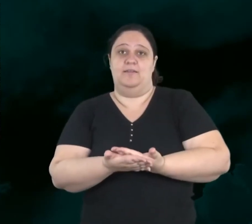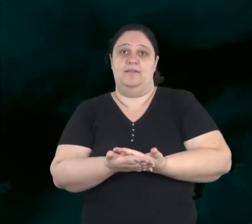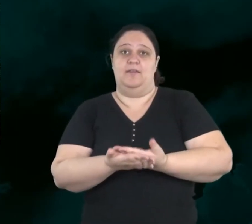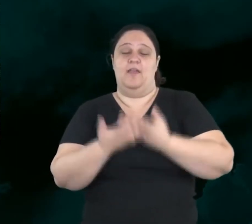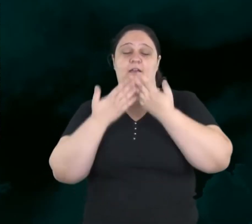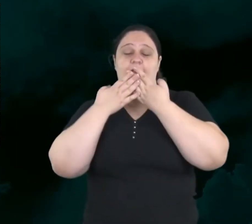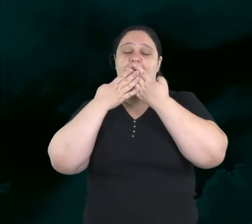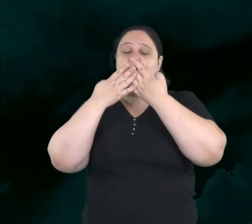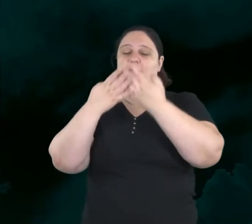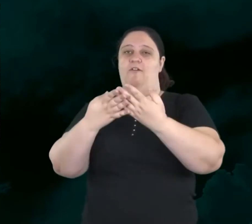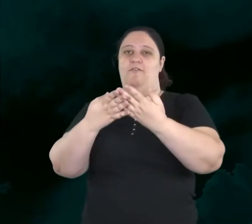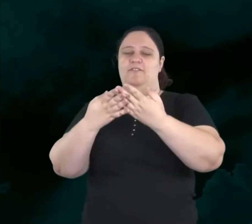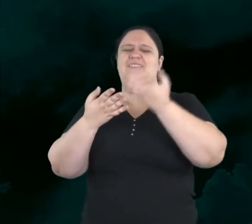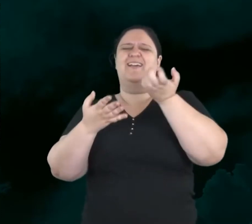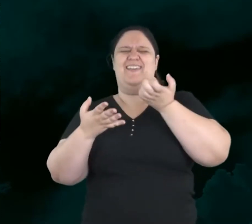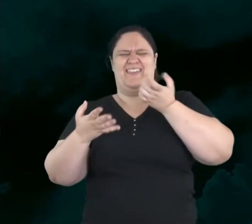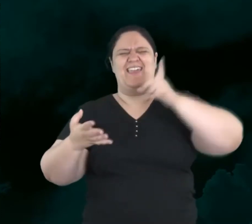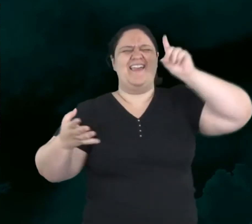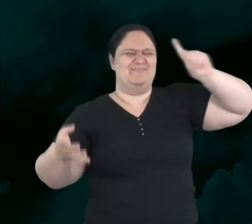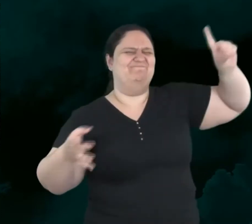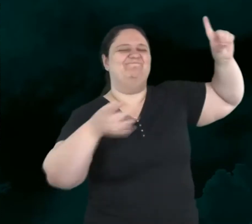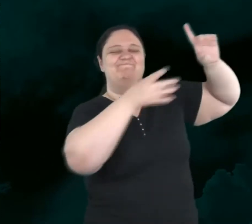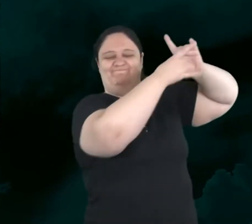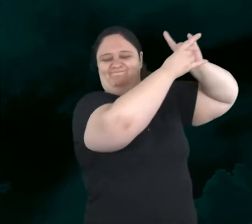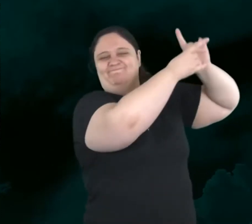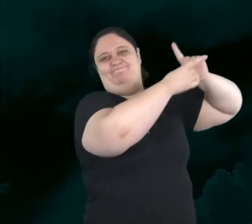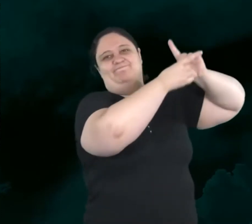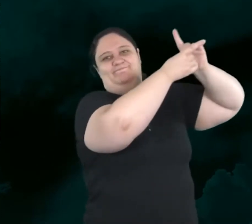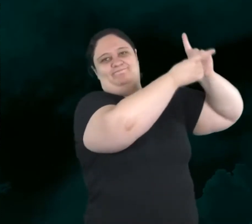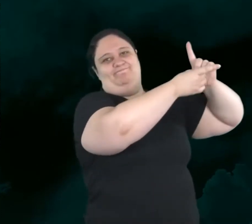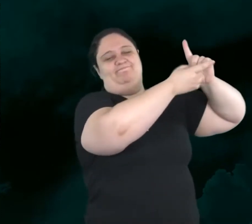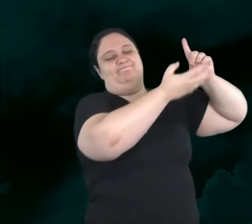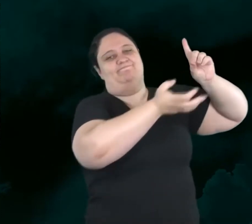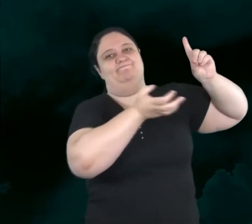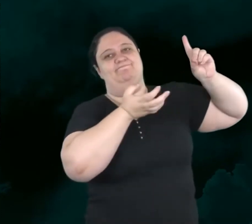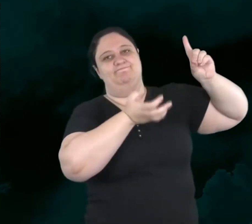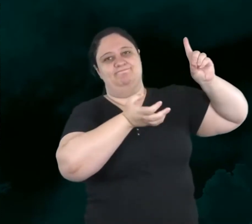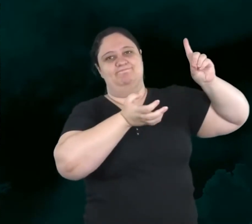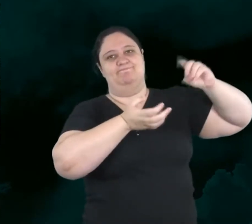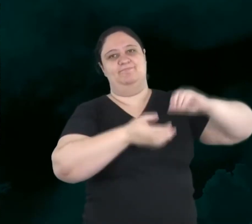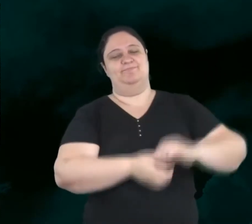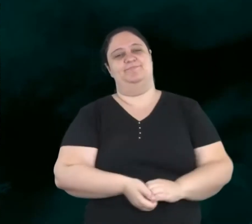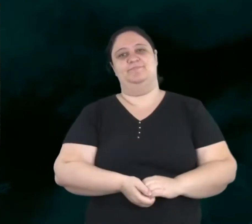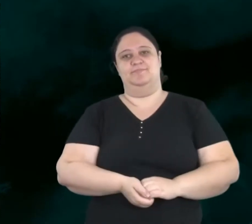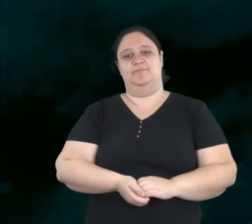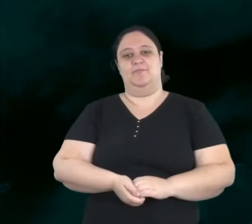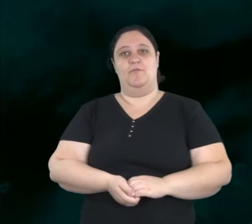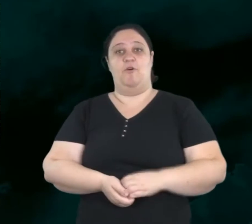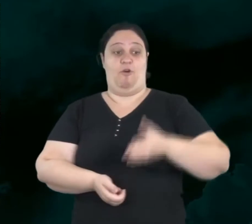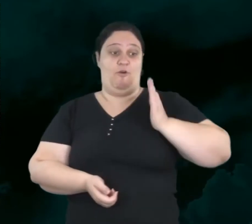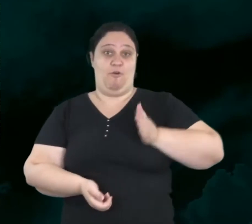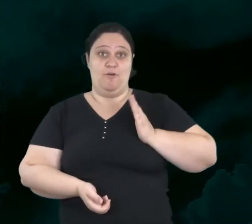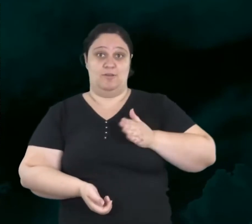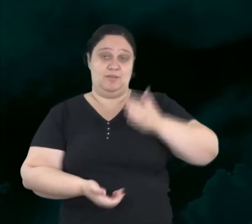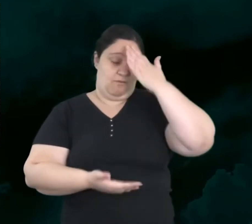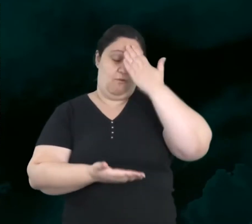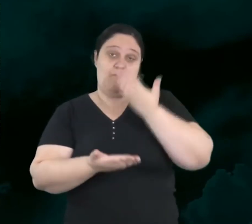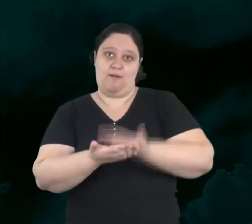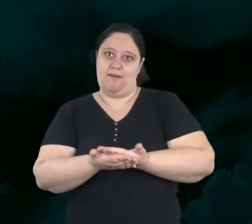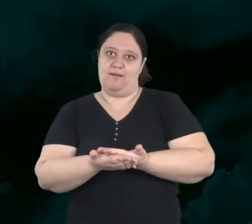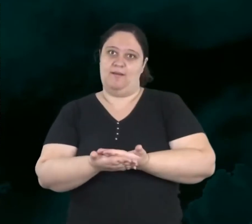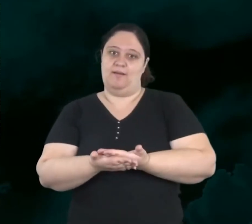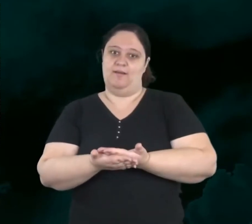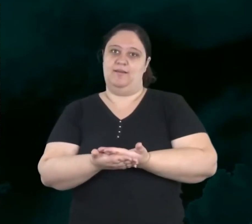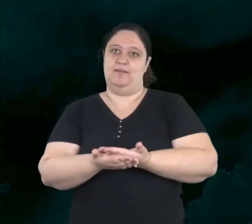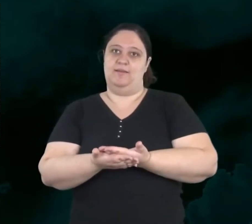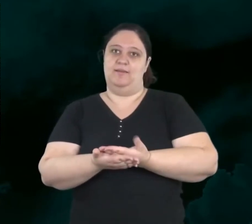ser reconectado com Deus novamente e você crê no seu coração que Deus fez